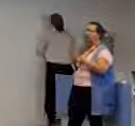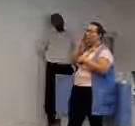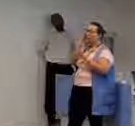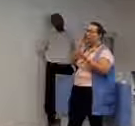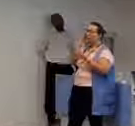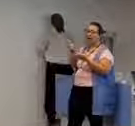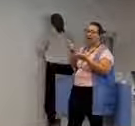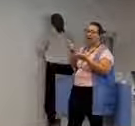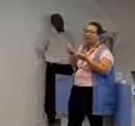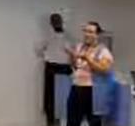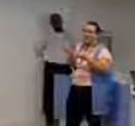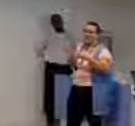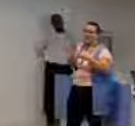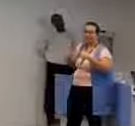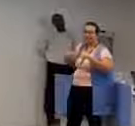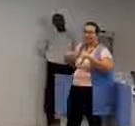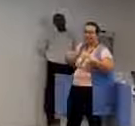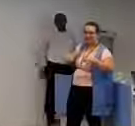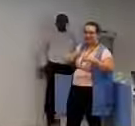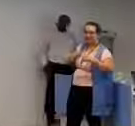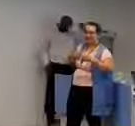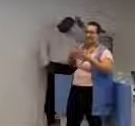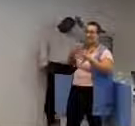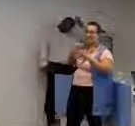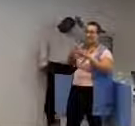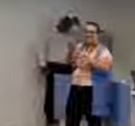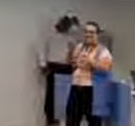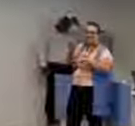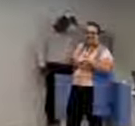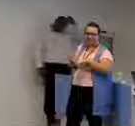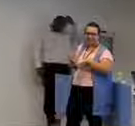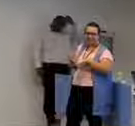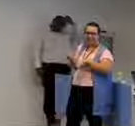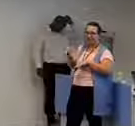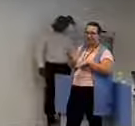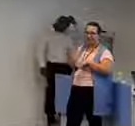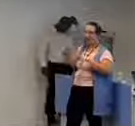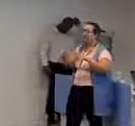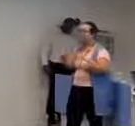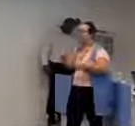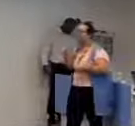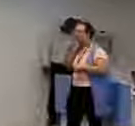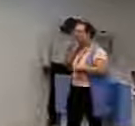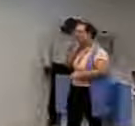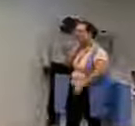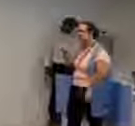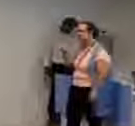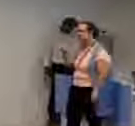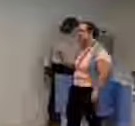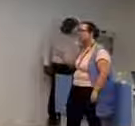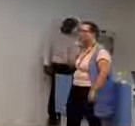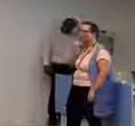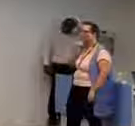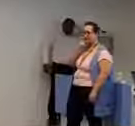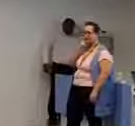Ok? Então, antigamente o cara olhava a peça e dava um orçamento, olhando a peça. Só que as peças são mais